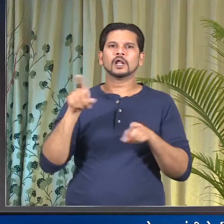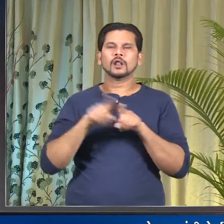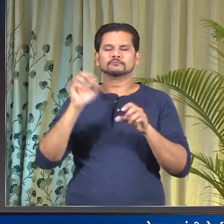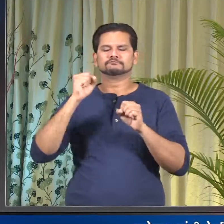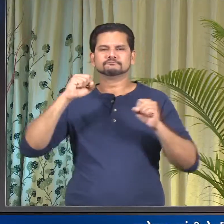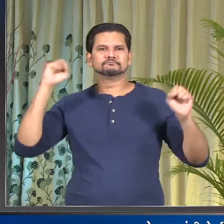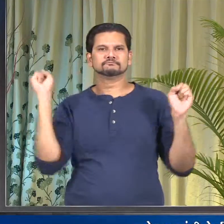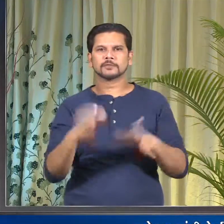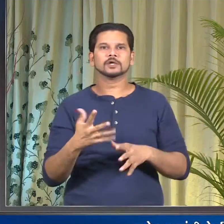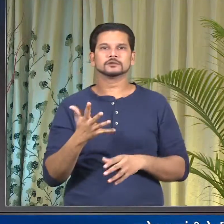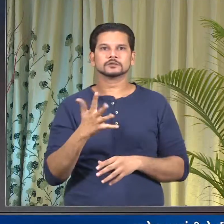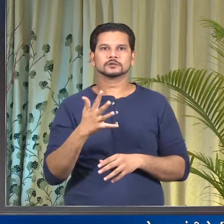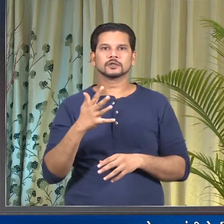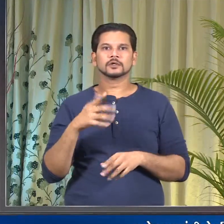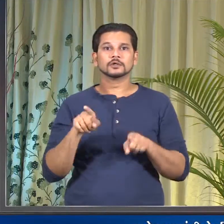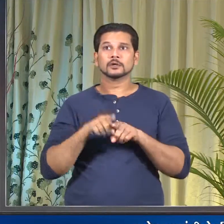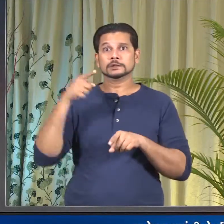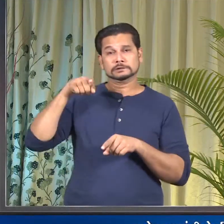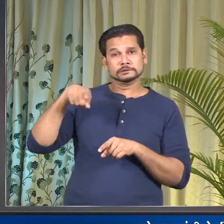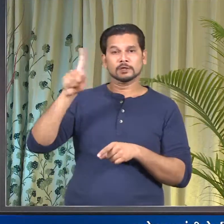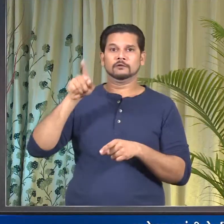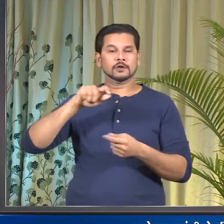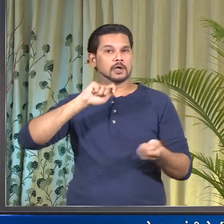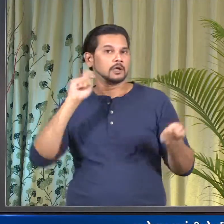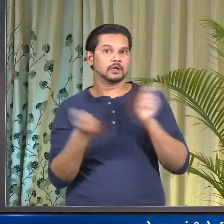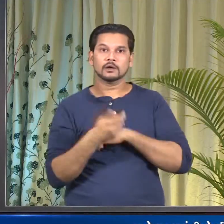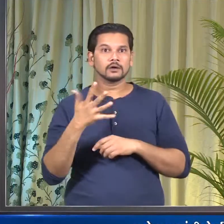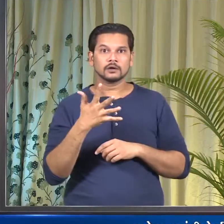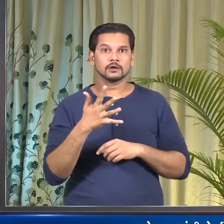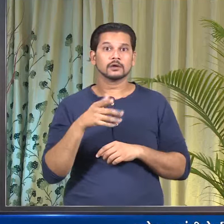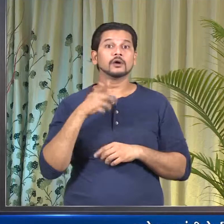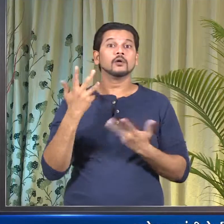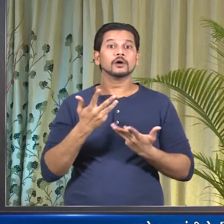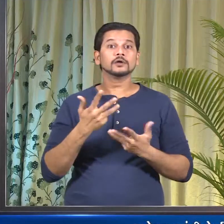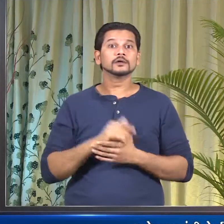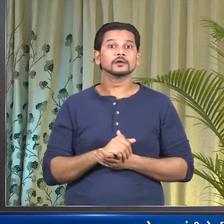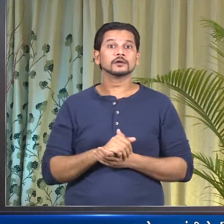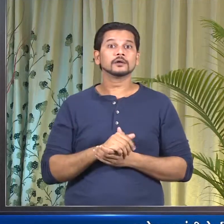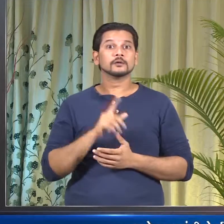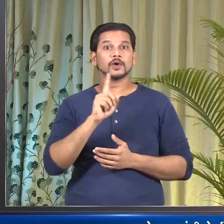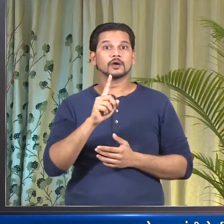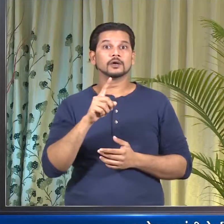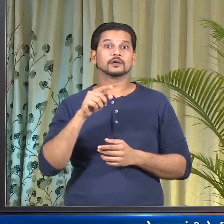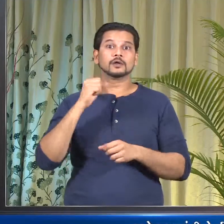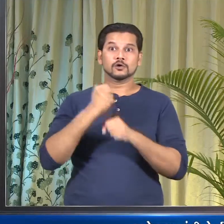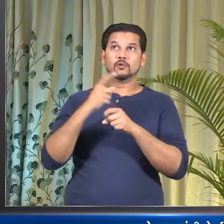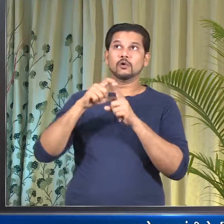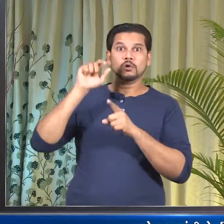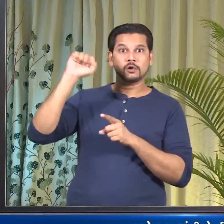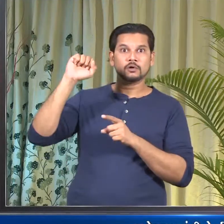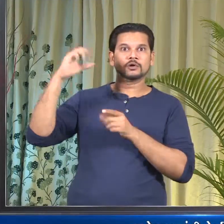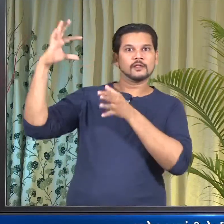ये केवल स्वयम ही वो परिवर्तन नहीं करते हैं, लेकिन उसमें परमात्मा के साथ